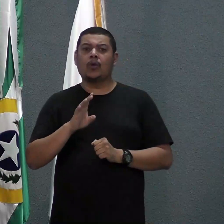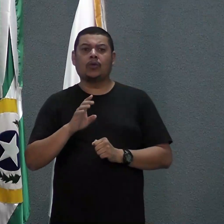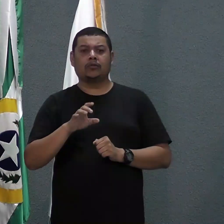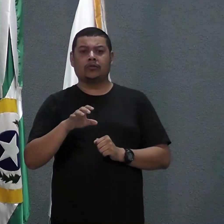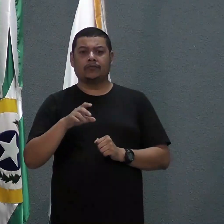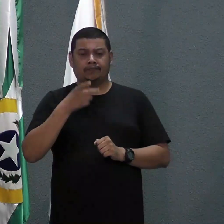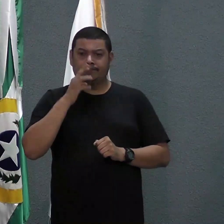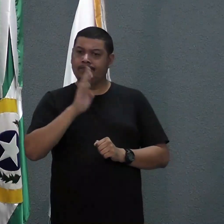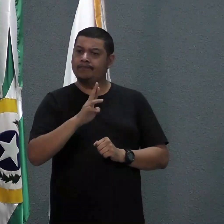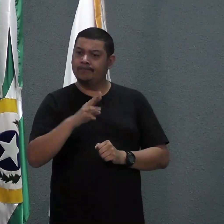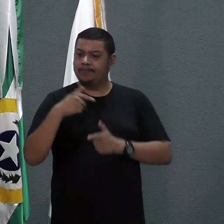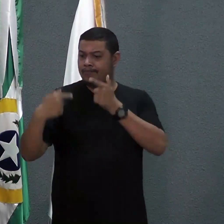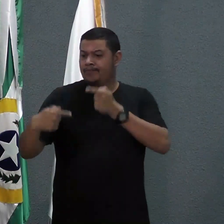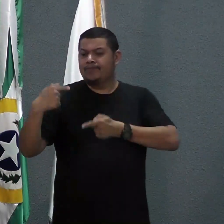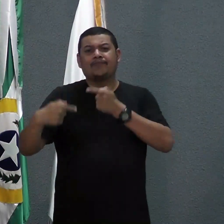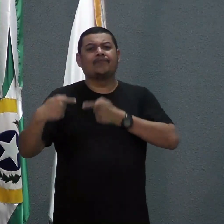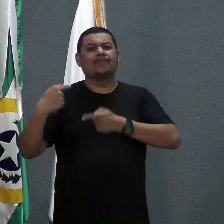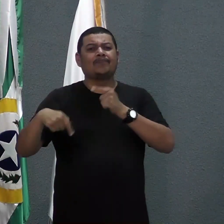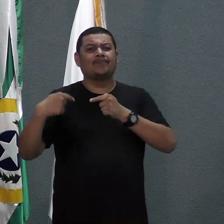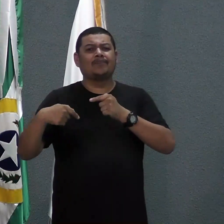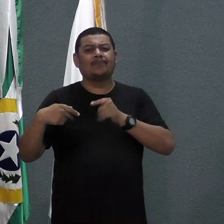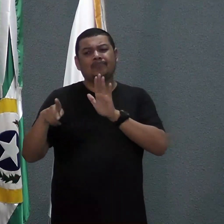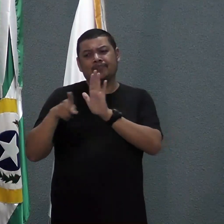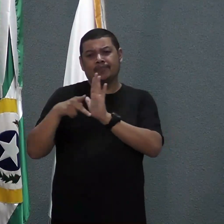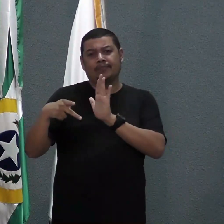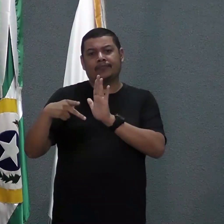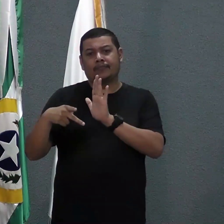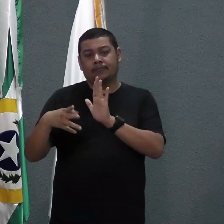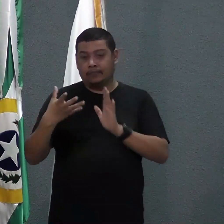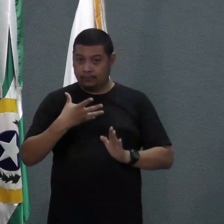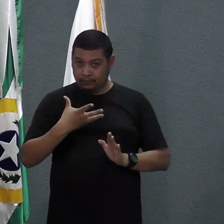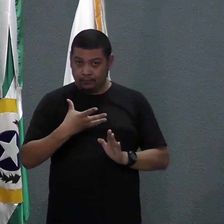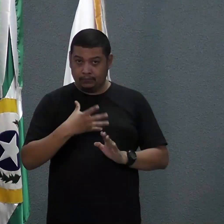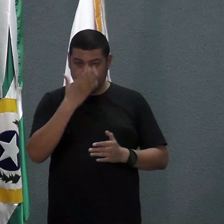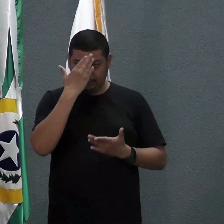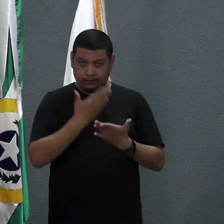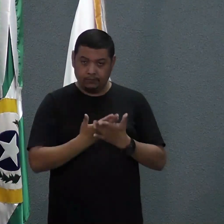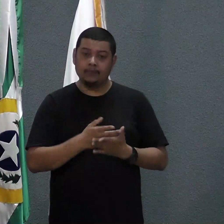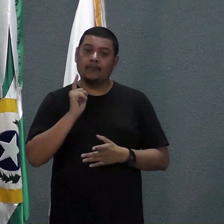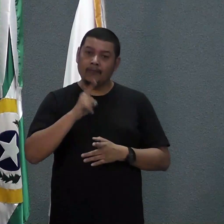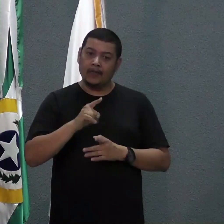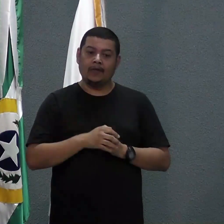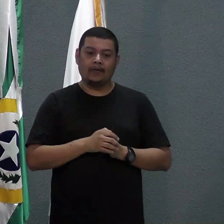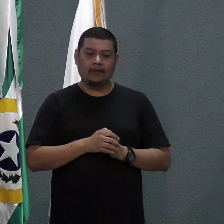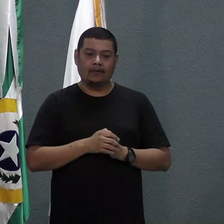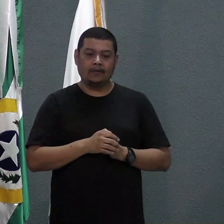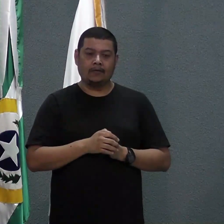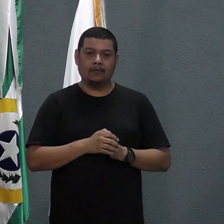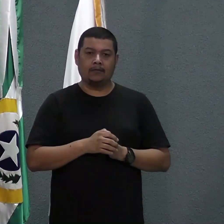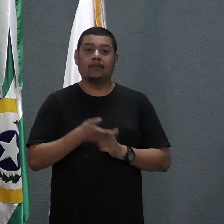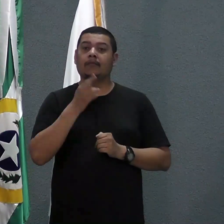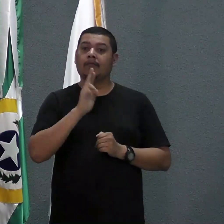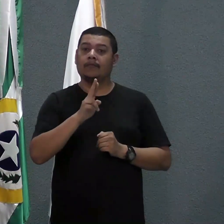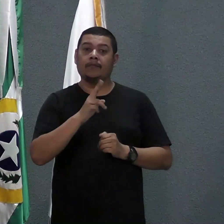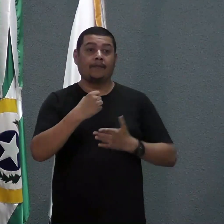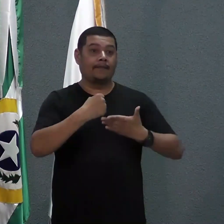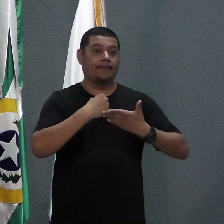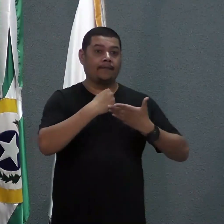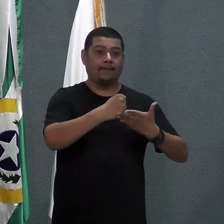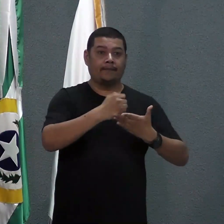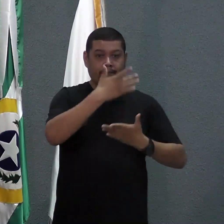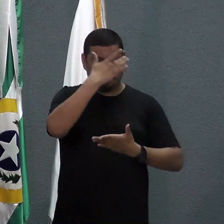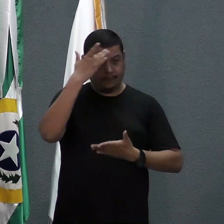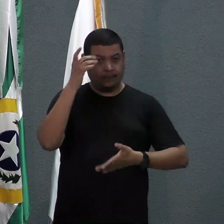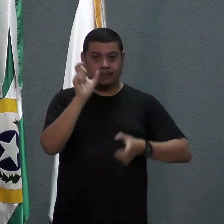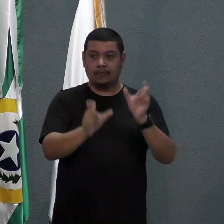politiqueira, politicagem, para fins próprios. Quero muito acreditar que realmente essa ação seja em prol da população cacoalense,